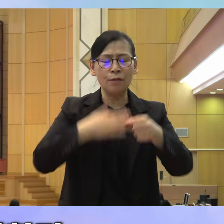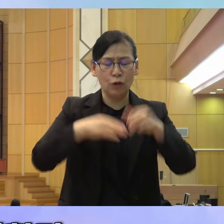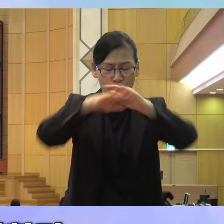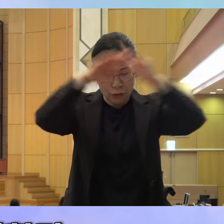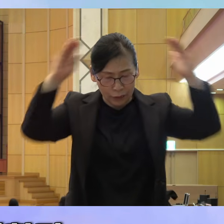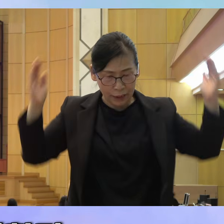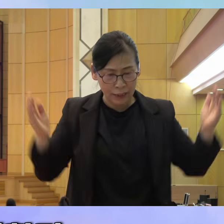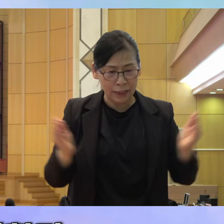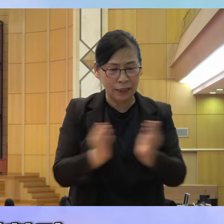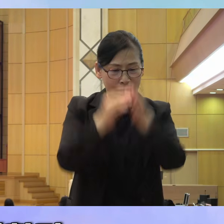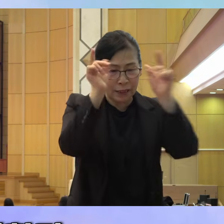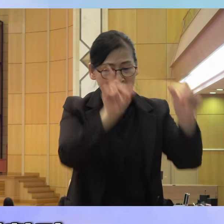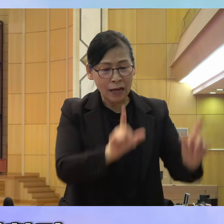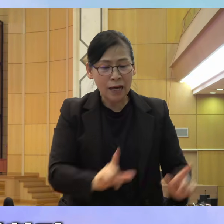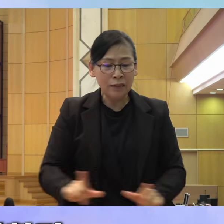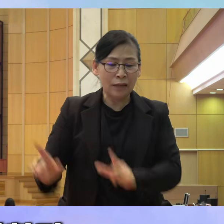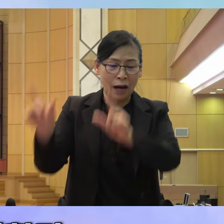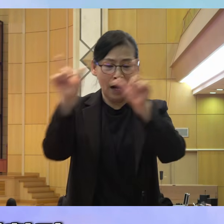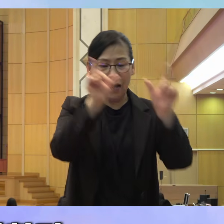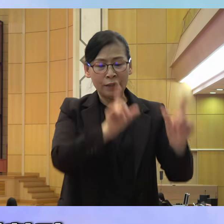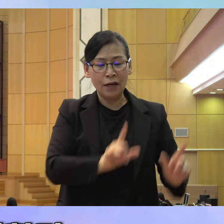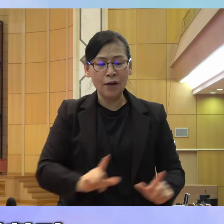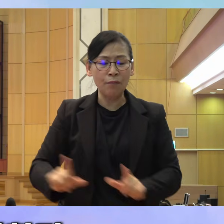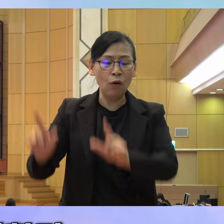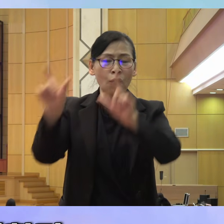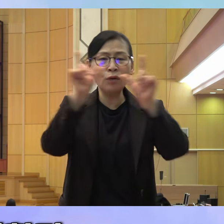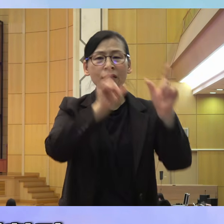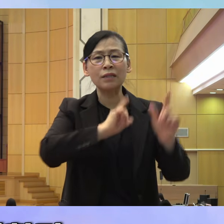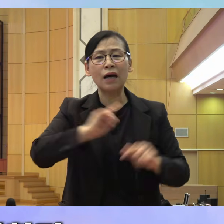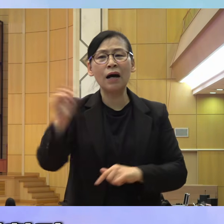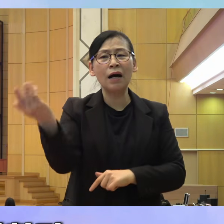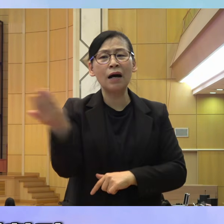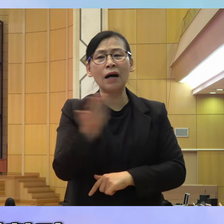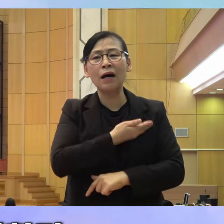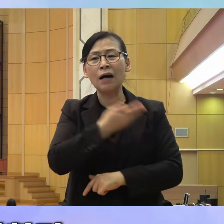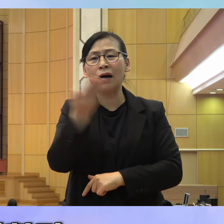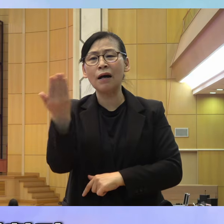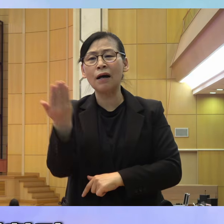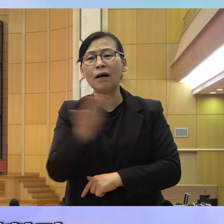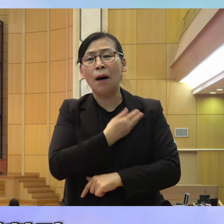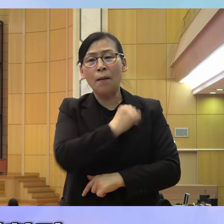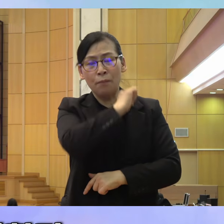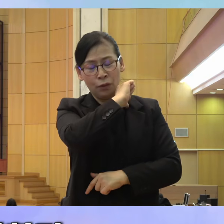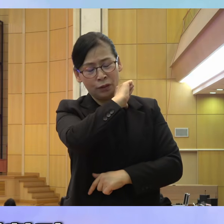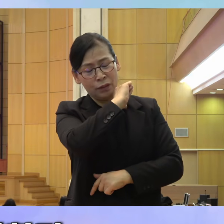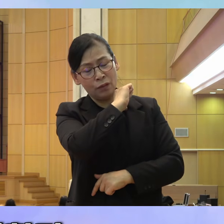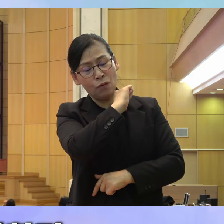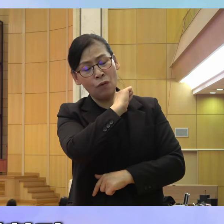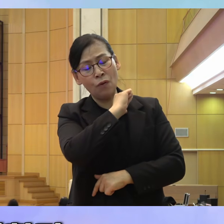주께 묶인 나의 모든 삶